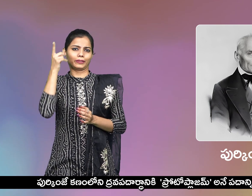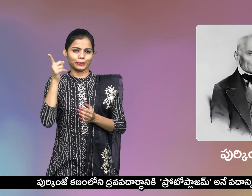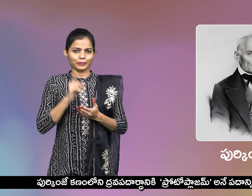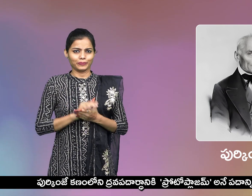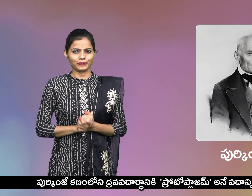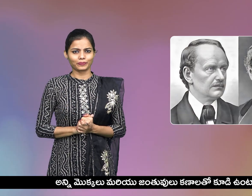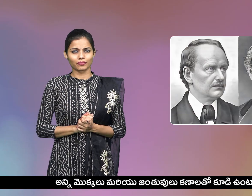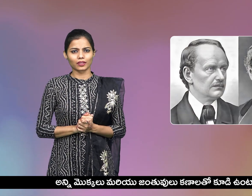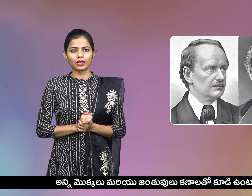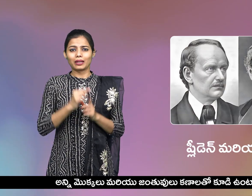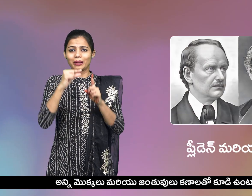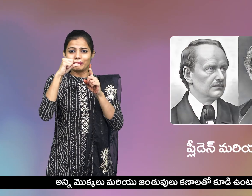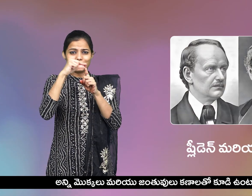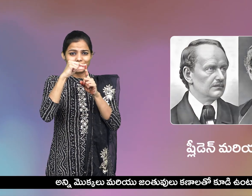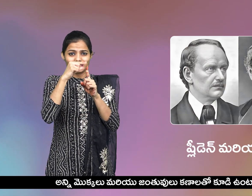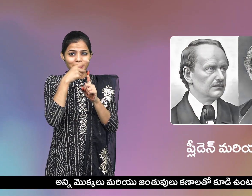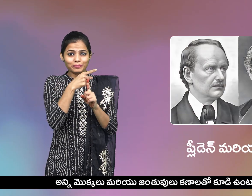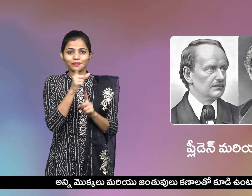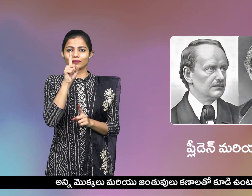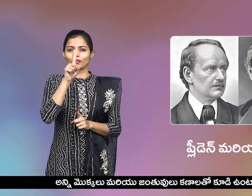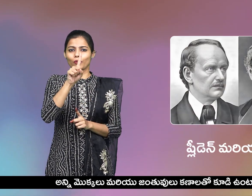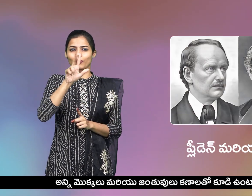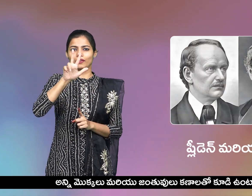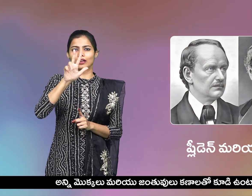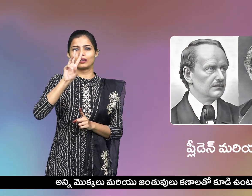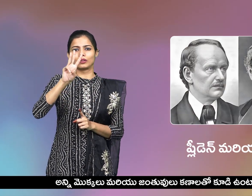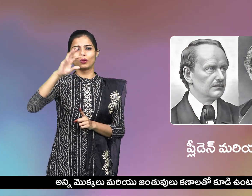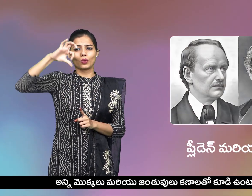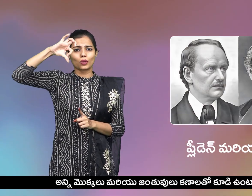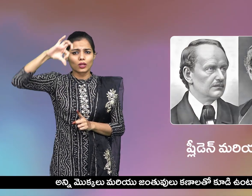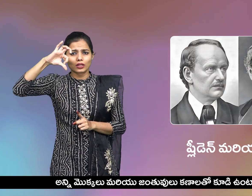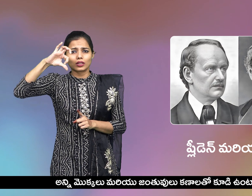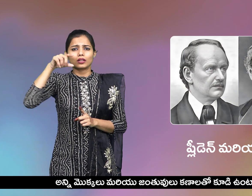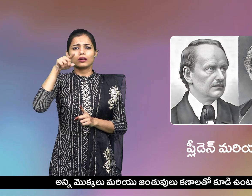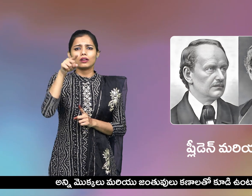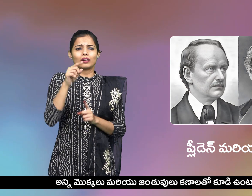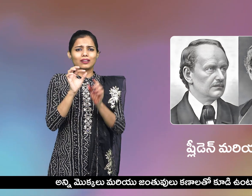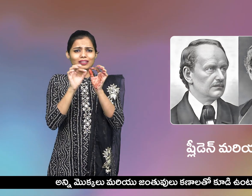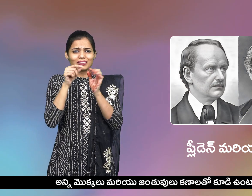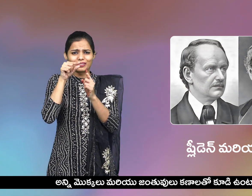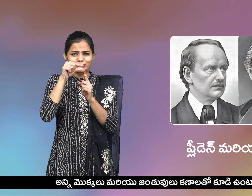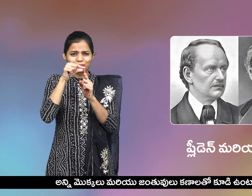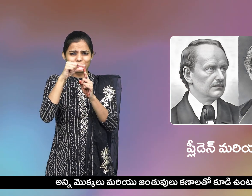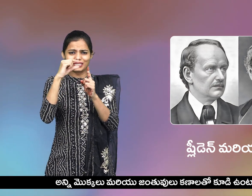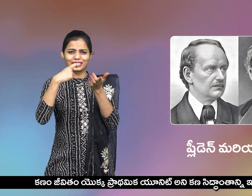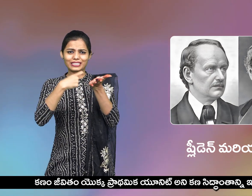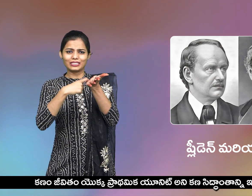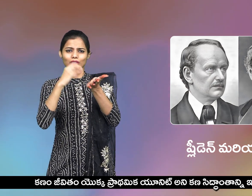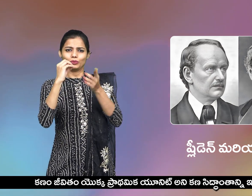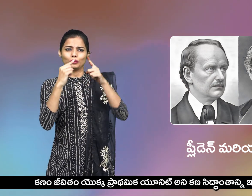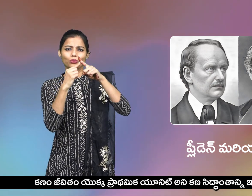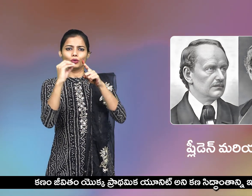రూపొందించాడు. అన్ని మొక్కలు మరియు జంతువులు కణాలతో కూడి ఉంటాయి మరియు కణం జీవితం